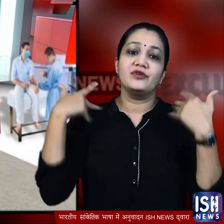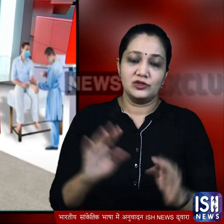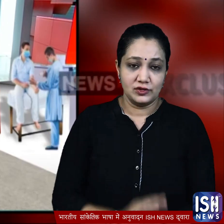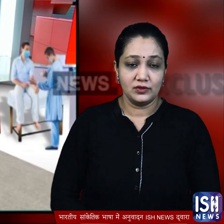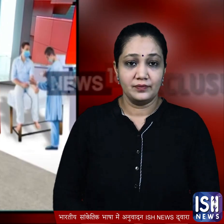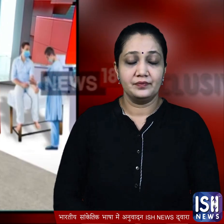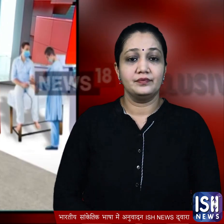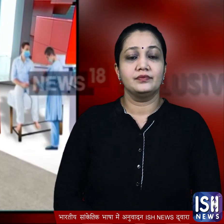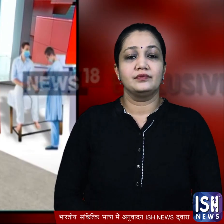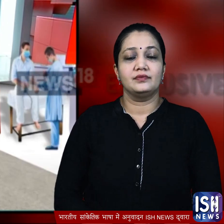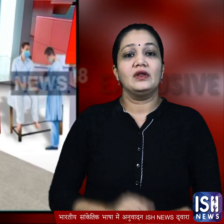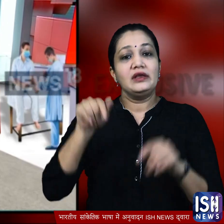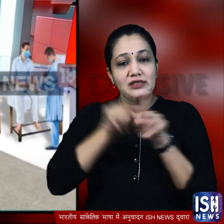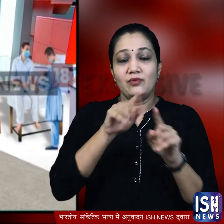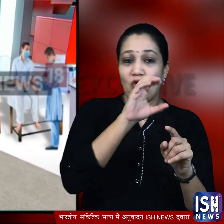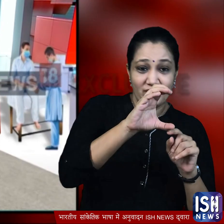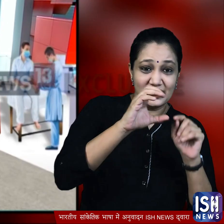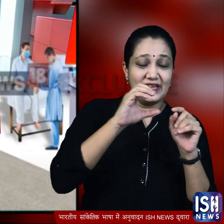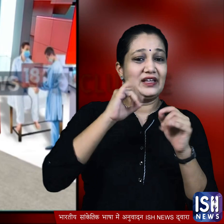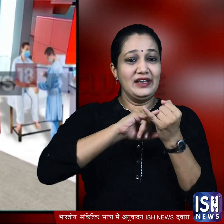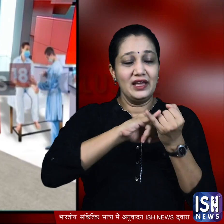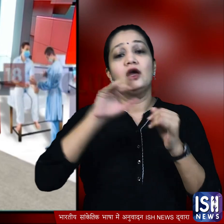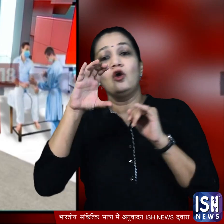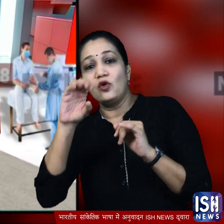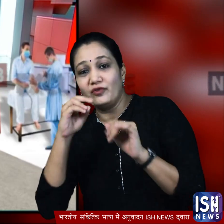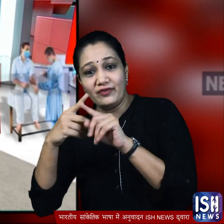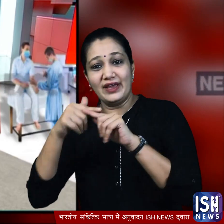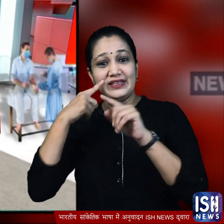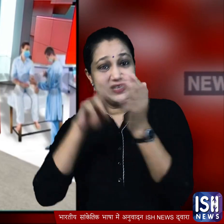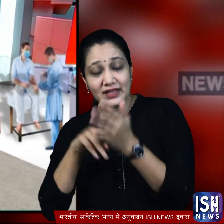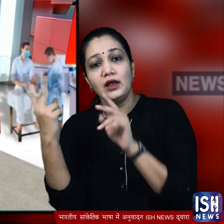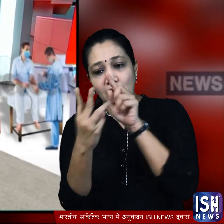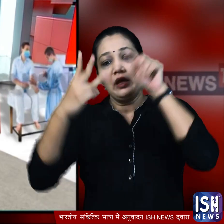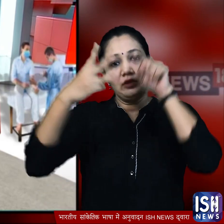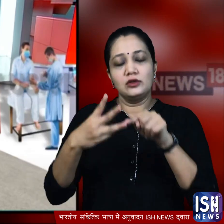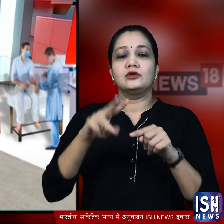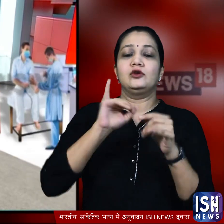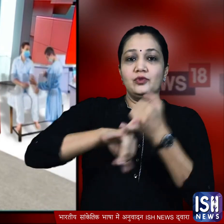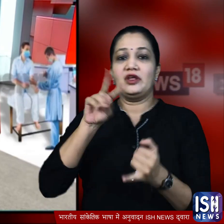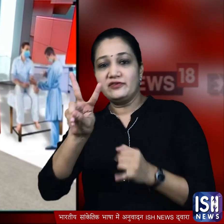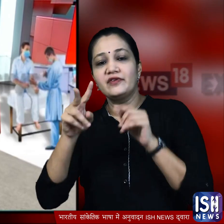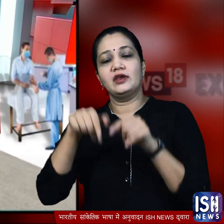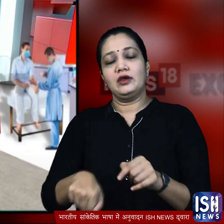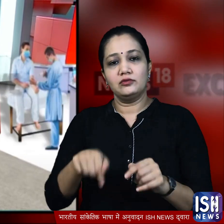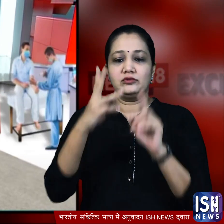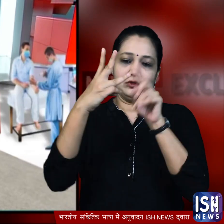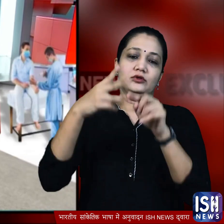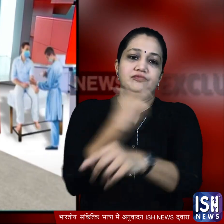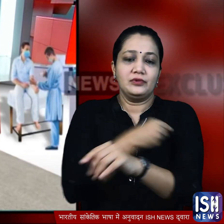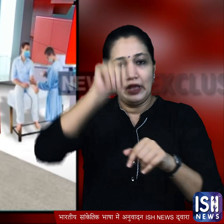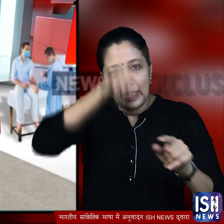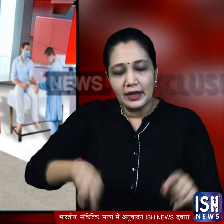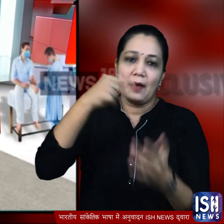इस्तेमाल की मंजूरी मिल गई है और इसी के साथ कोविशील्ड और कोवैक्सीन के बाद स्पुतनिक वी तीसरी वैक्सीन बन गई